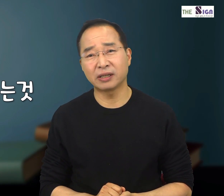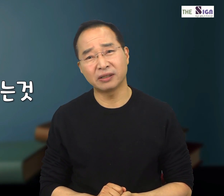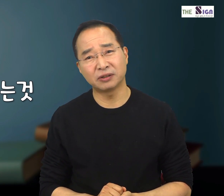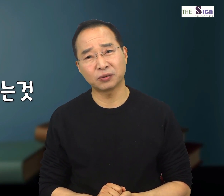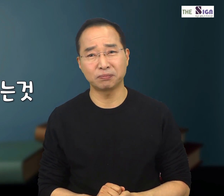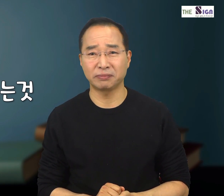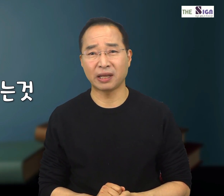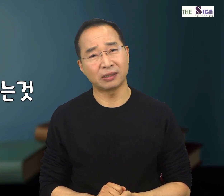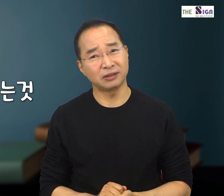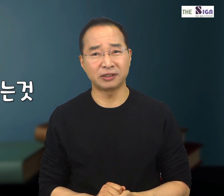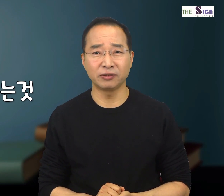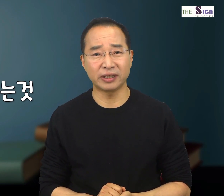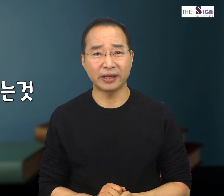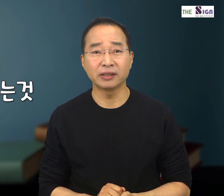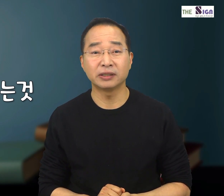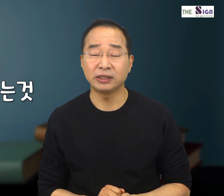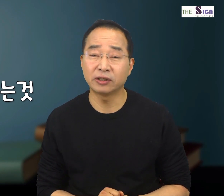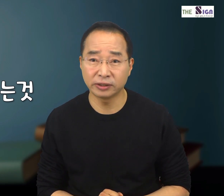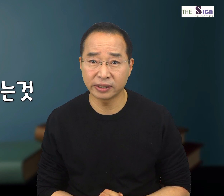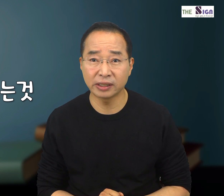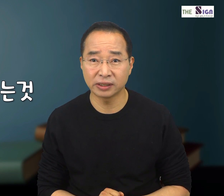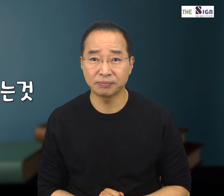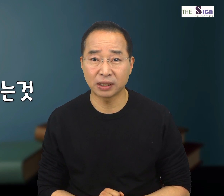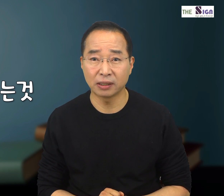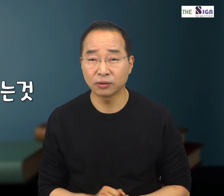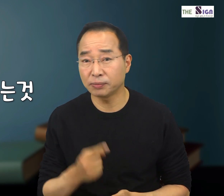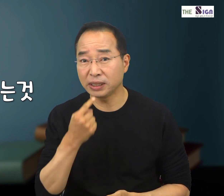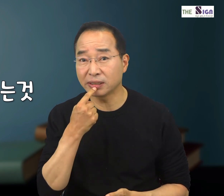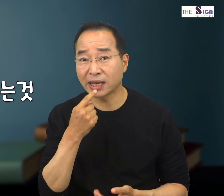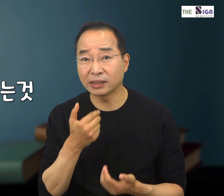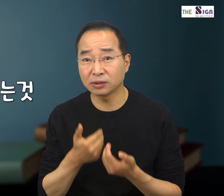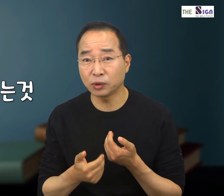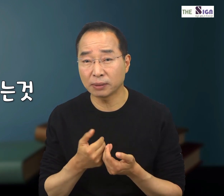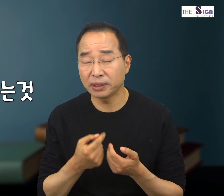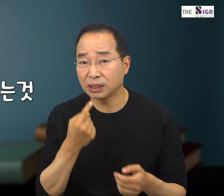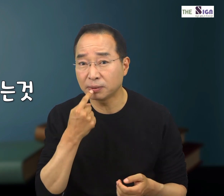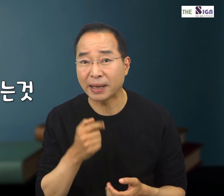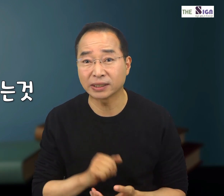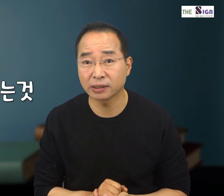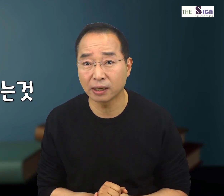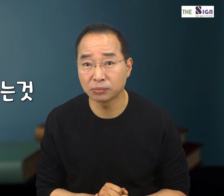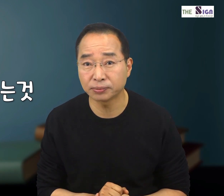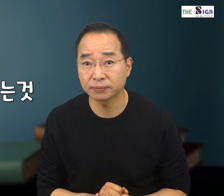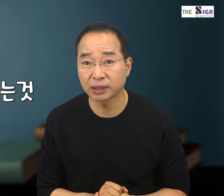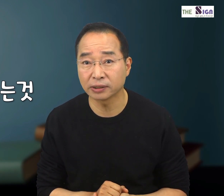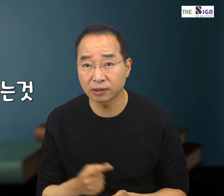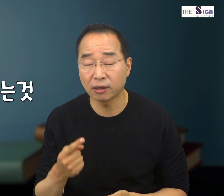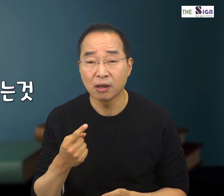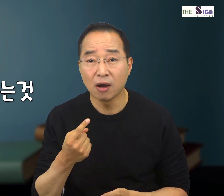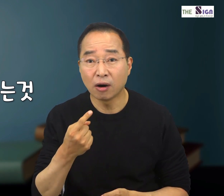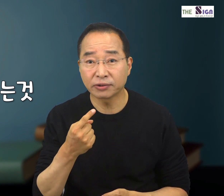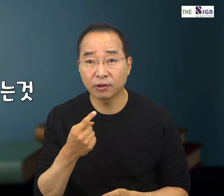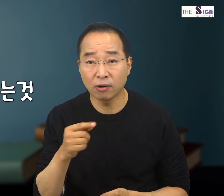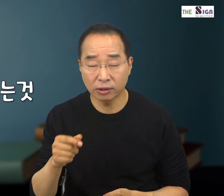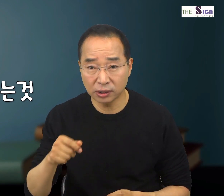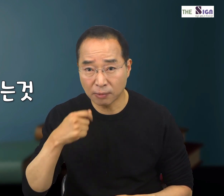100억이라기에는 좀 나는 그런데 이럴 때 씁니다. 또 입 갈등 뭐냐면 입은 맛에 대한 부분입니다. 그래서 어떤 것을